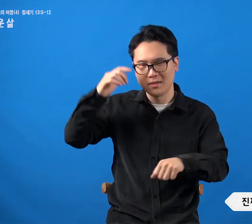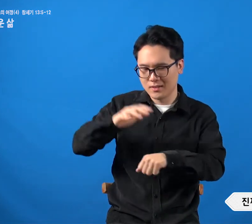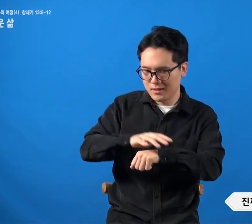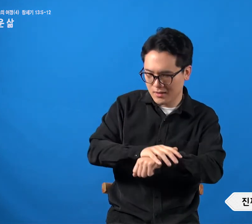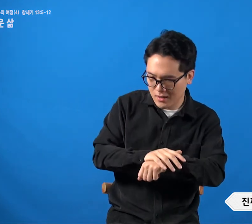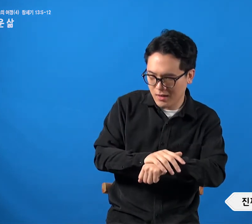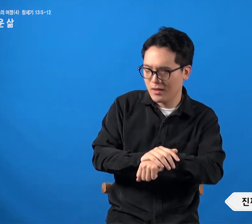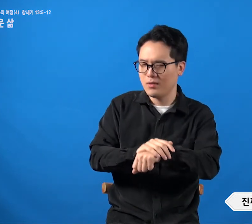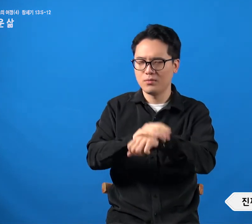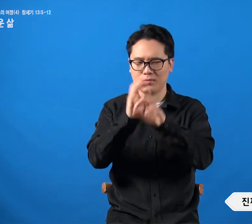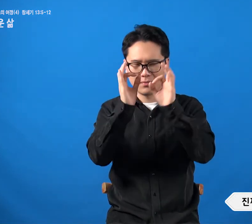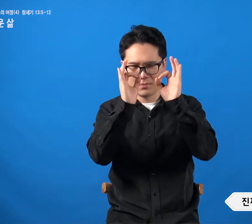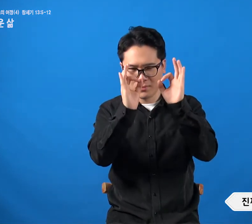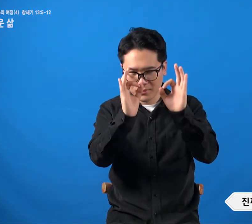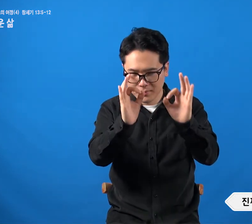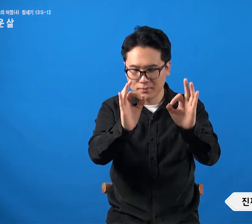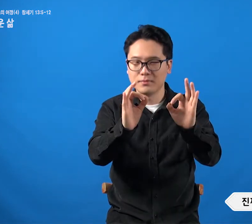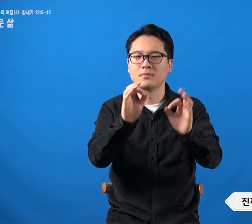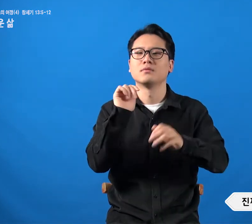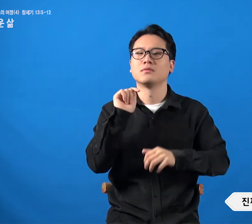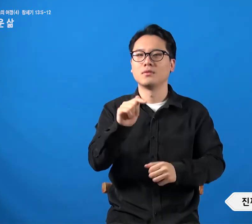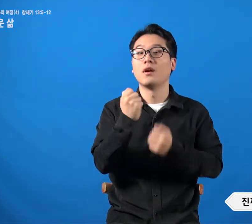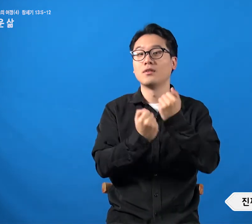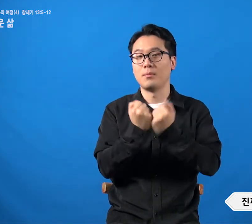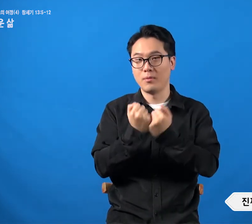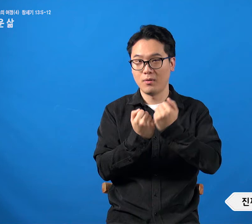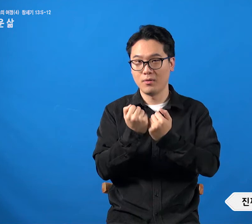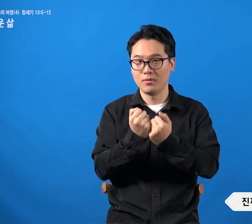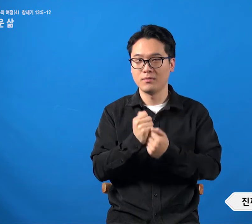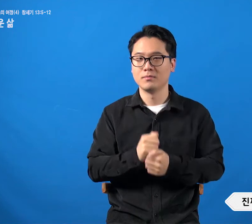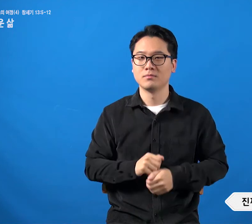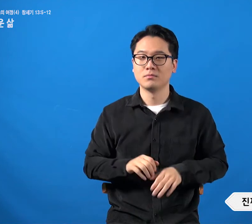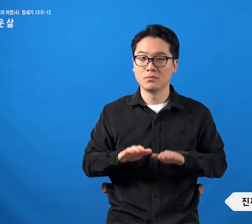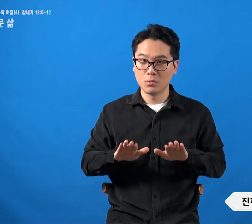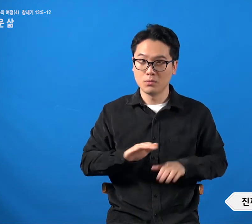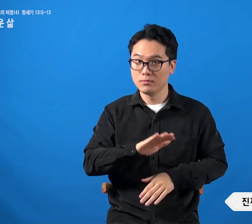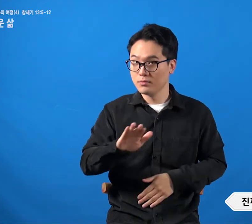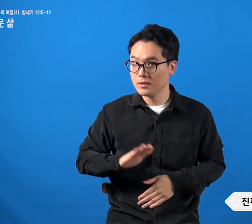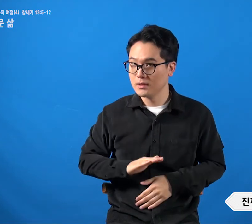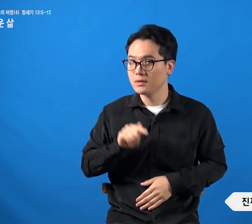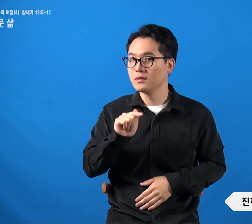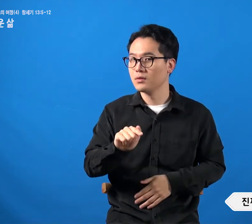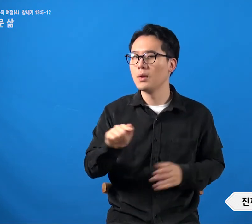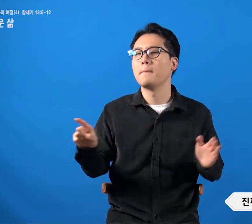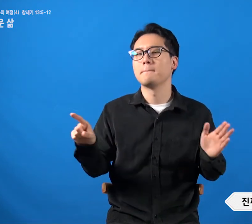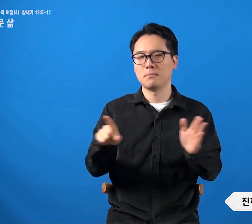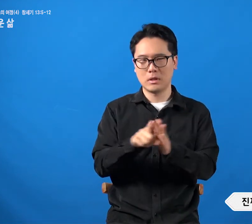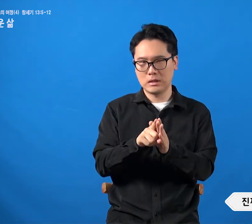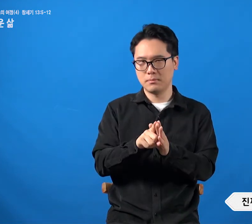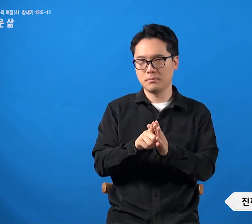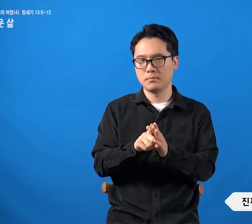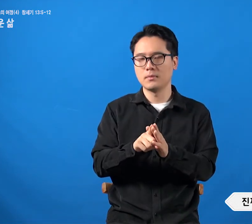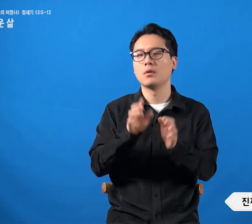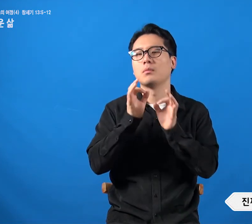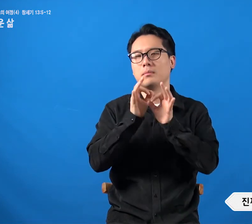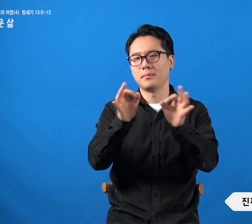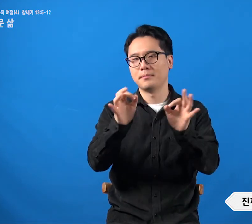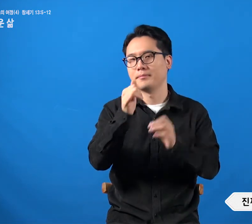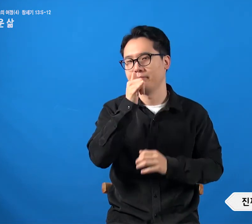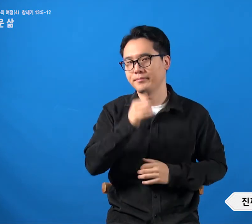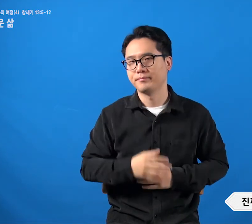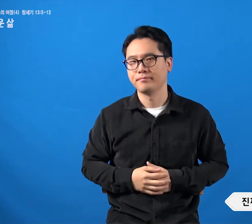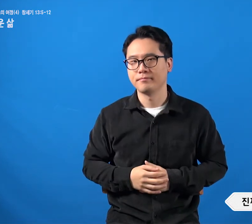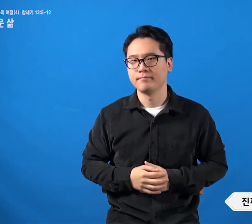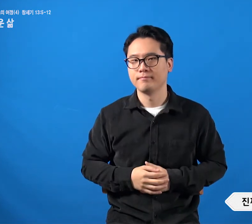시선을 성경은 설명합니다. 우리는 이것을 믿음이란 단어로 설명합니다. 자,